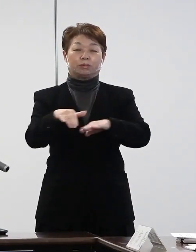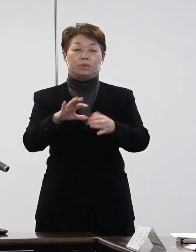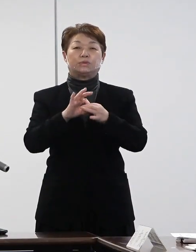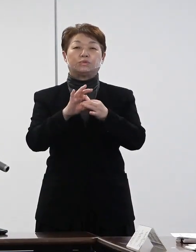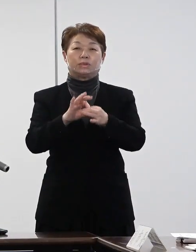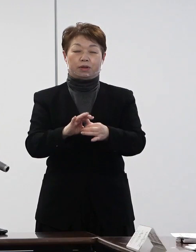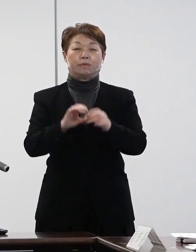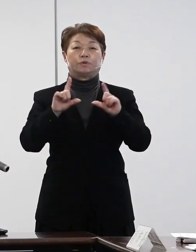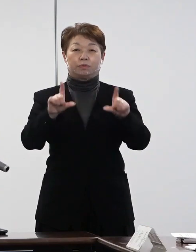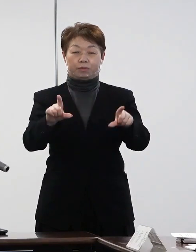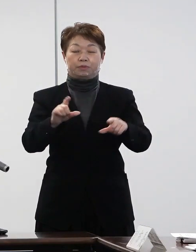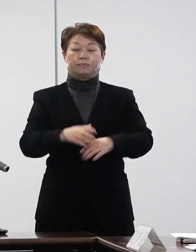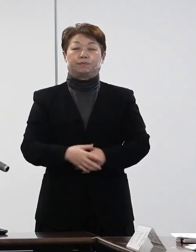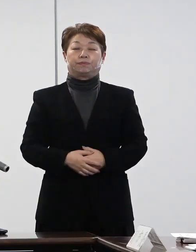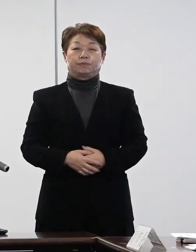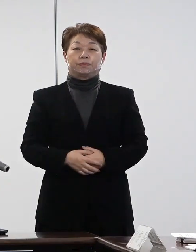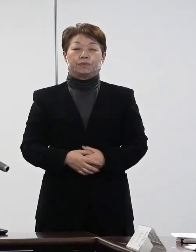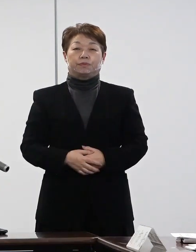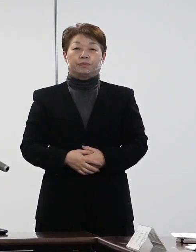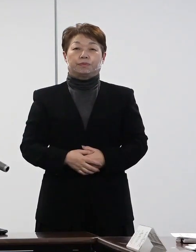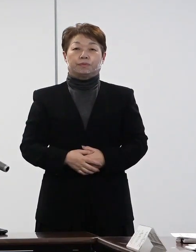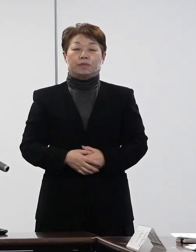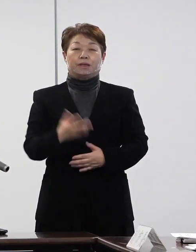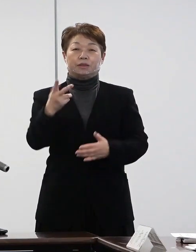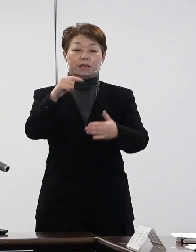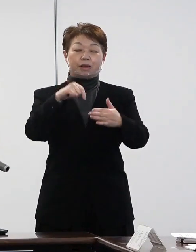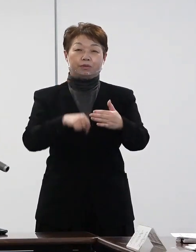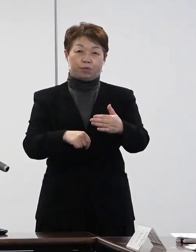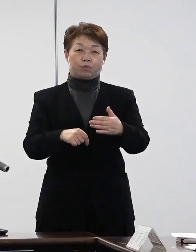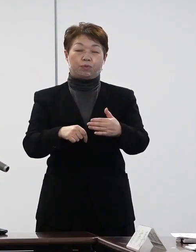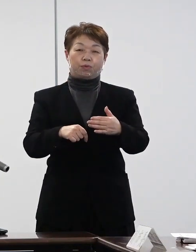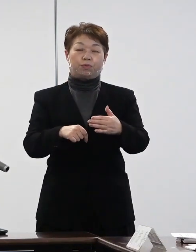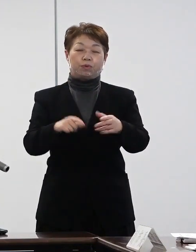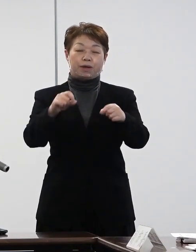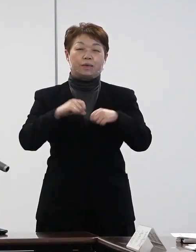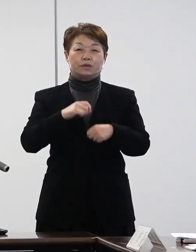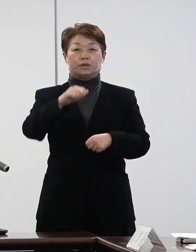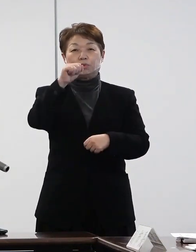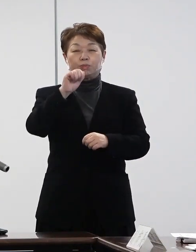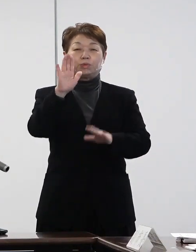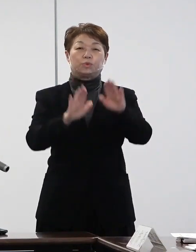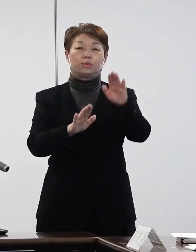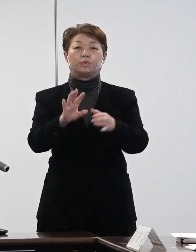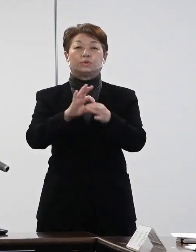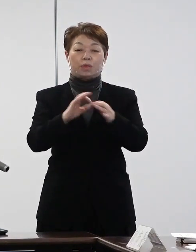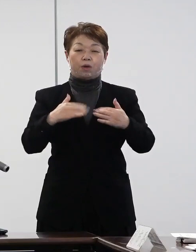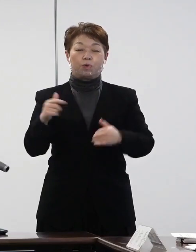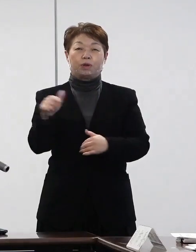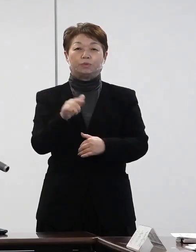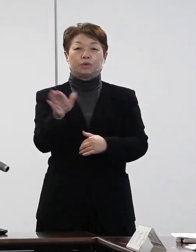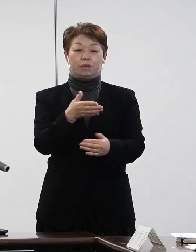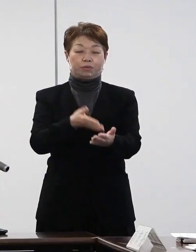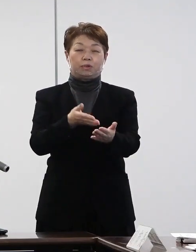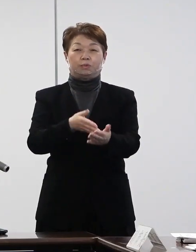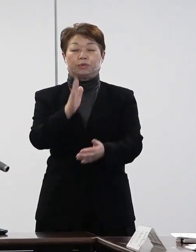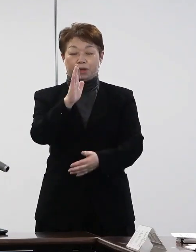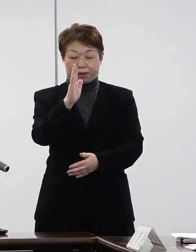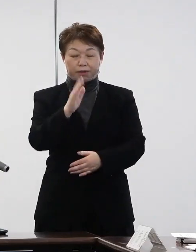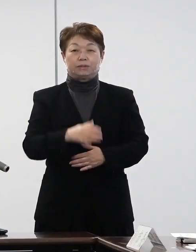図るものであります。それでは当初市内における新型コロナウイルス感染症の状況について保健部より報告をお願いします